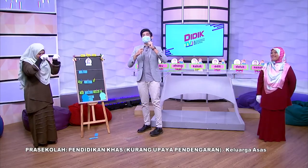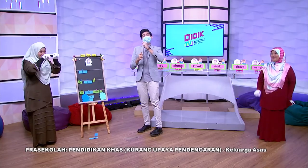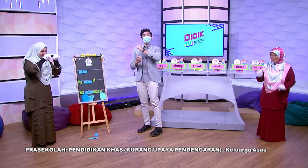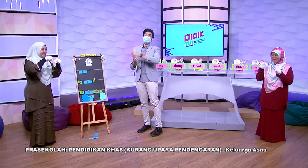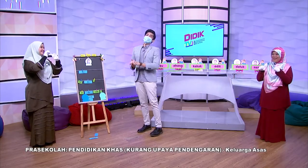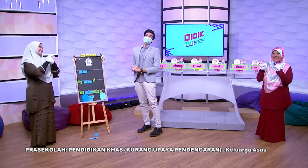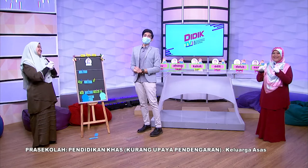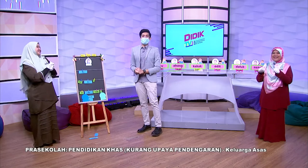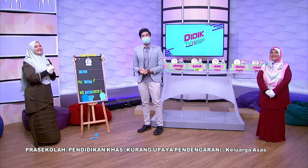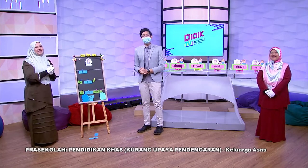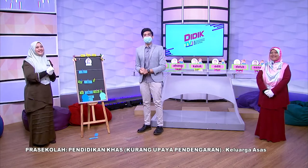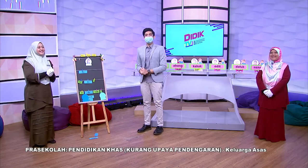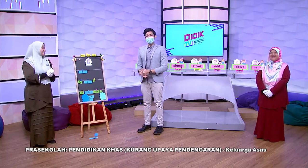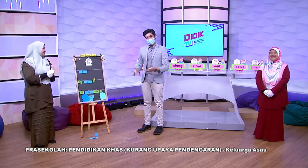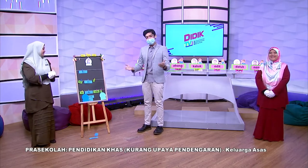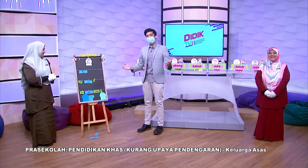lepas ini hanya titik-titik